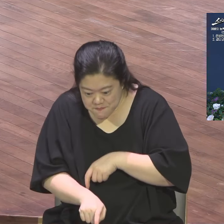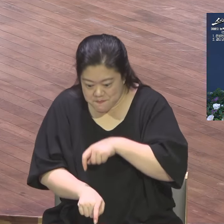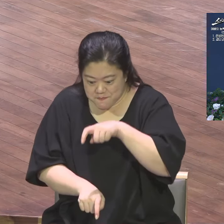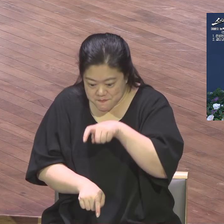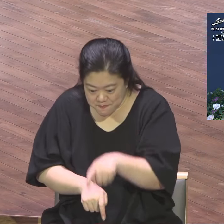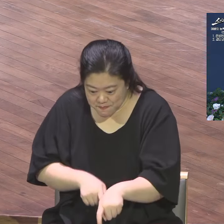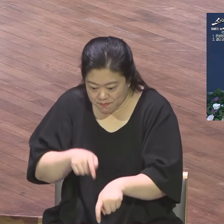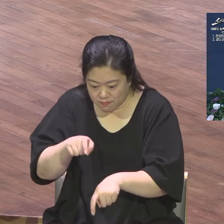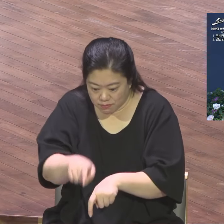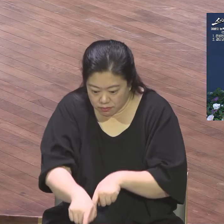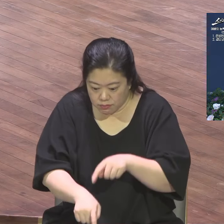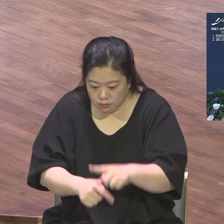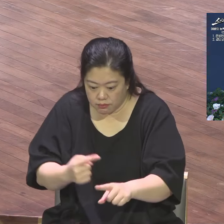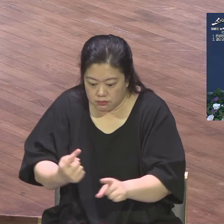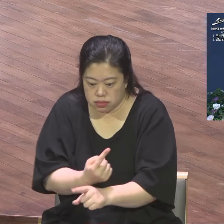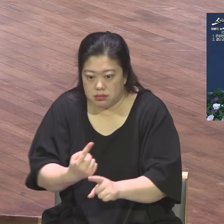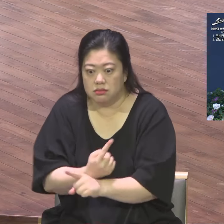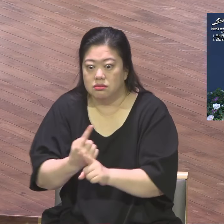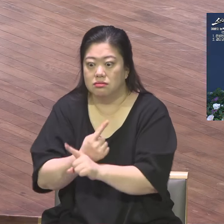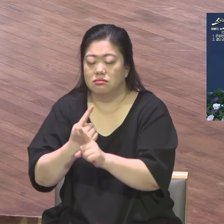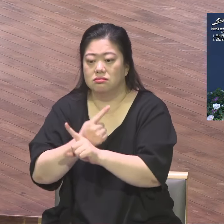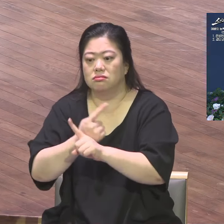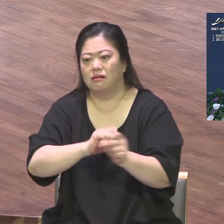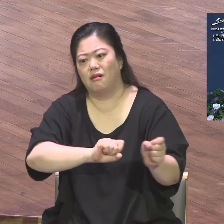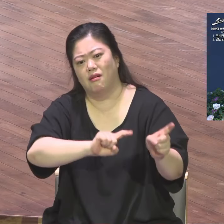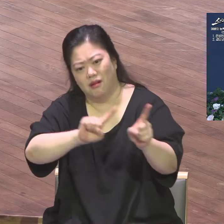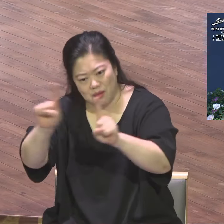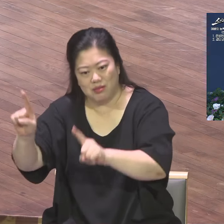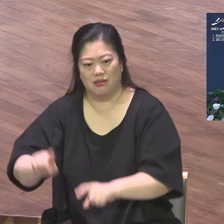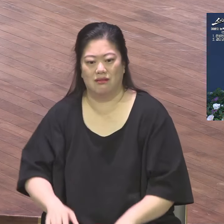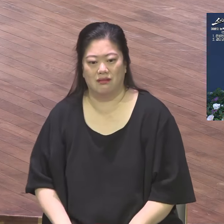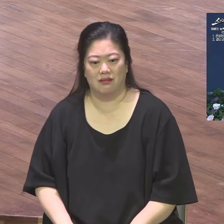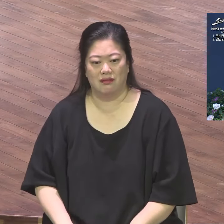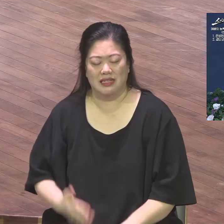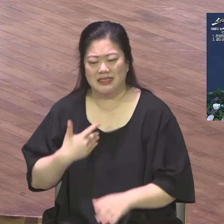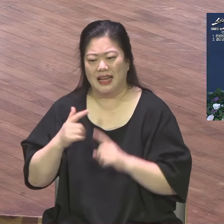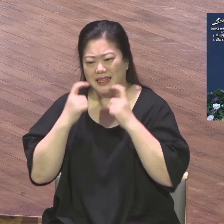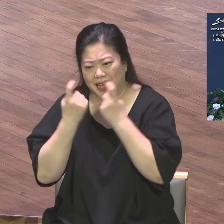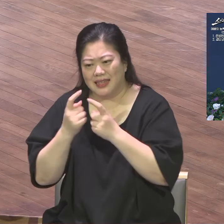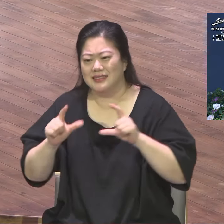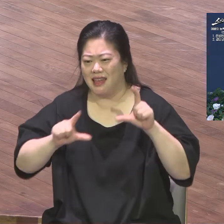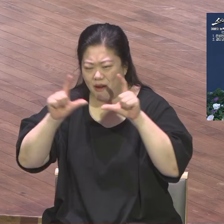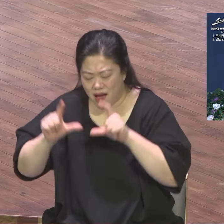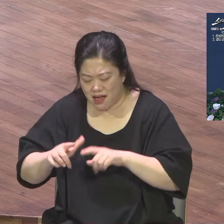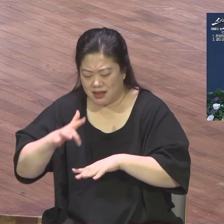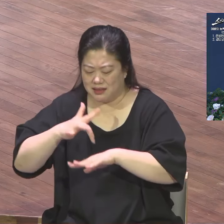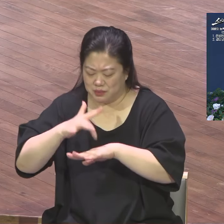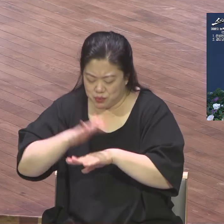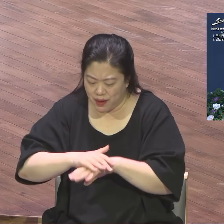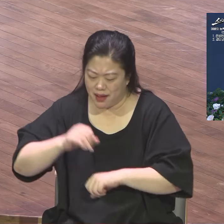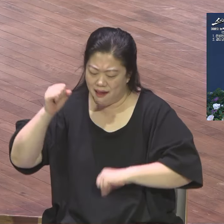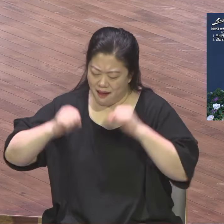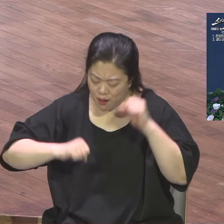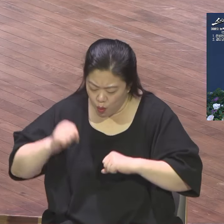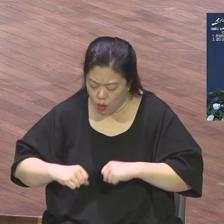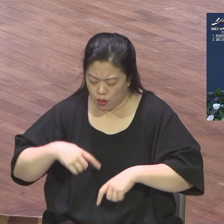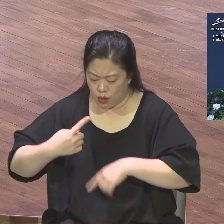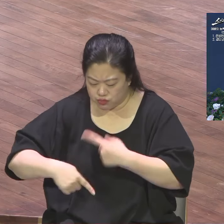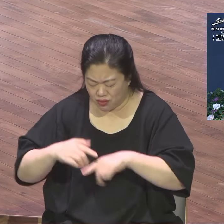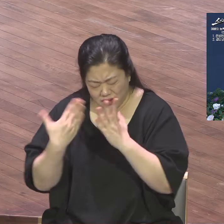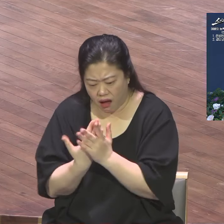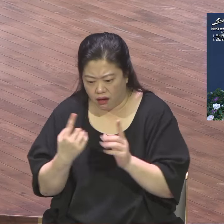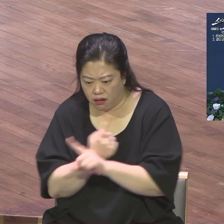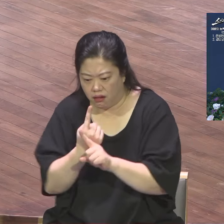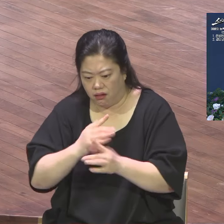치유, 영혼 치유, 생각 치유, 여러 삶 치유, 습관 치유, 다 치유가 일어납니다. 영적 성장이 되지요. 치유가